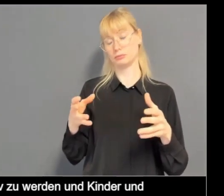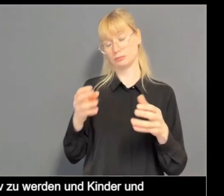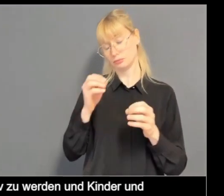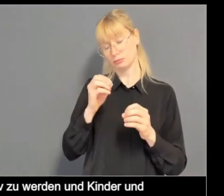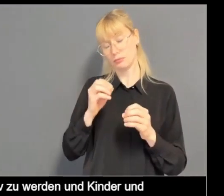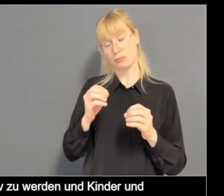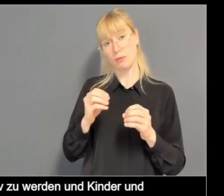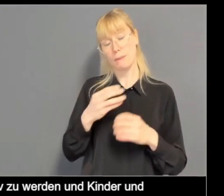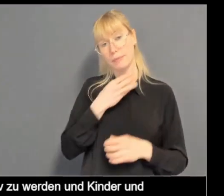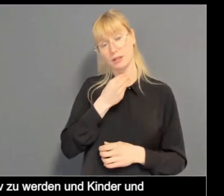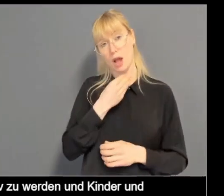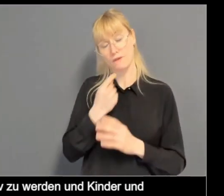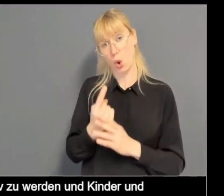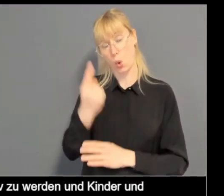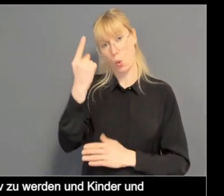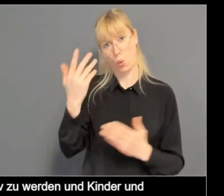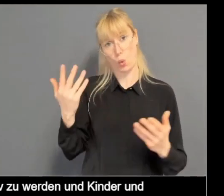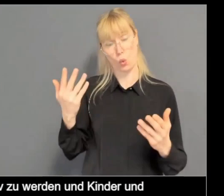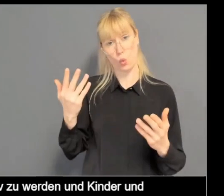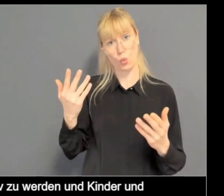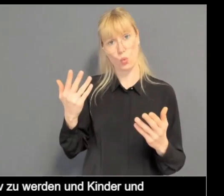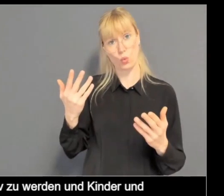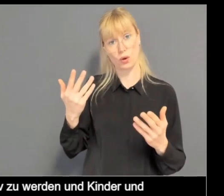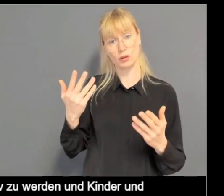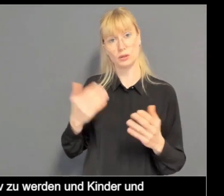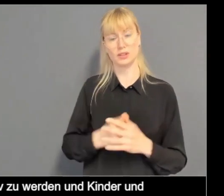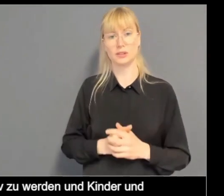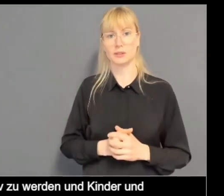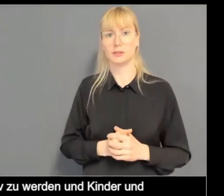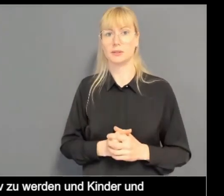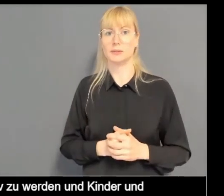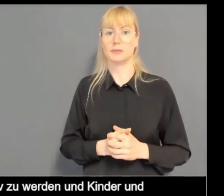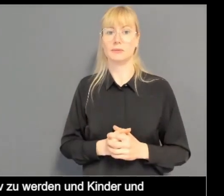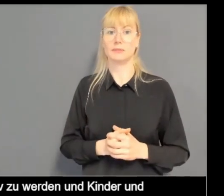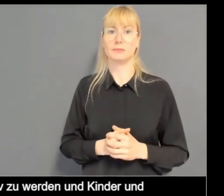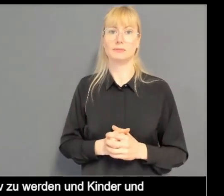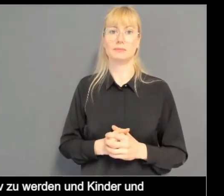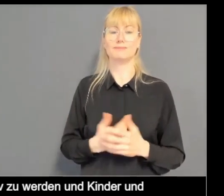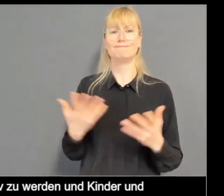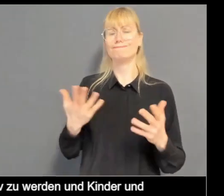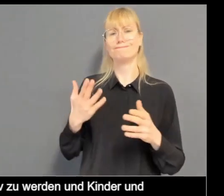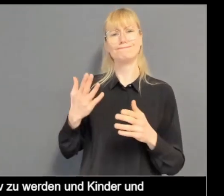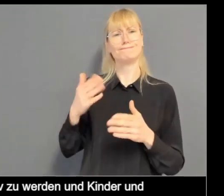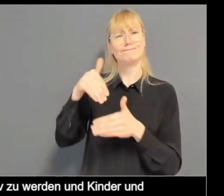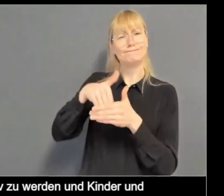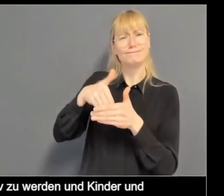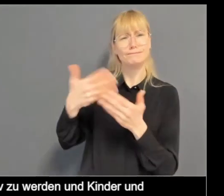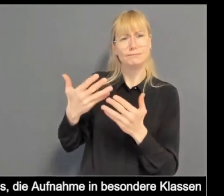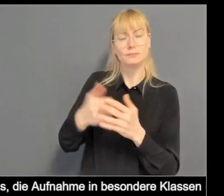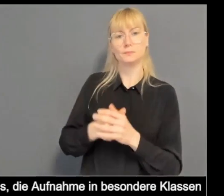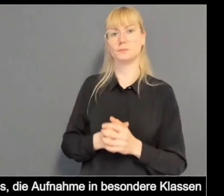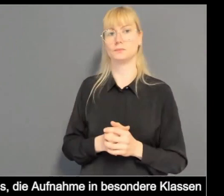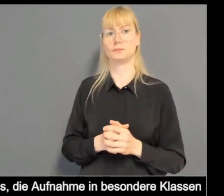Willkommensgruppen. Wir gehen davon aus, dass nicht nur ein entsprechender Bedarf schon jetzt besteht, sondern dass der in den nächsten Tagen und Wochen